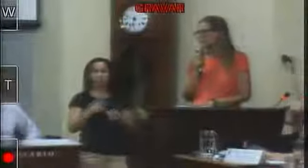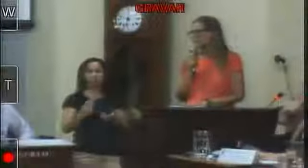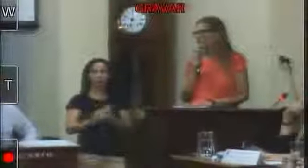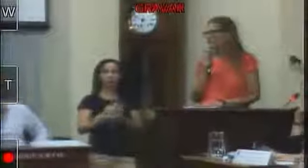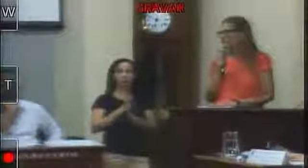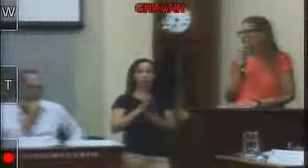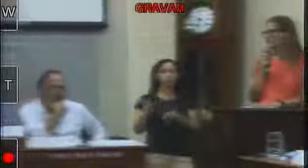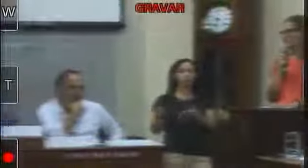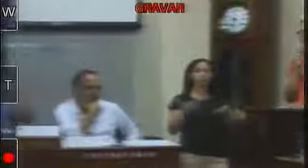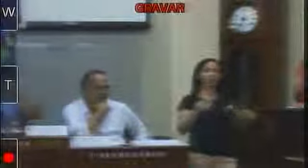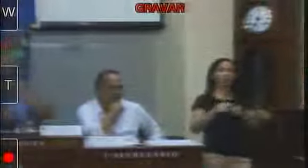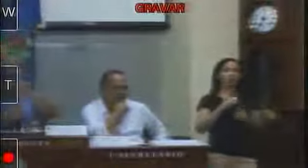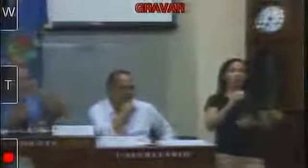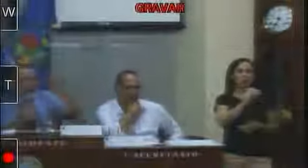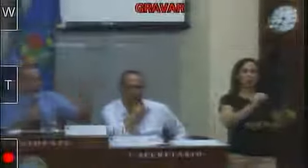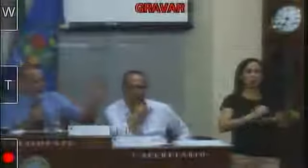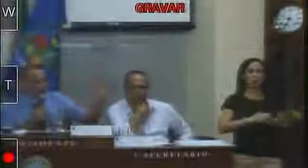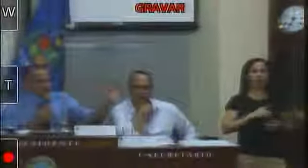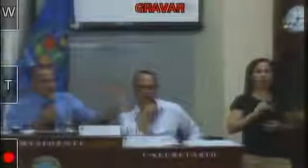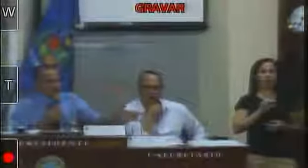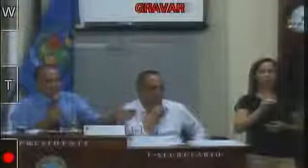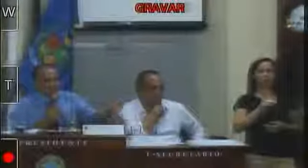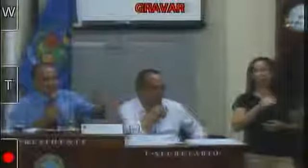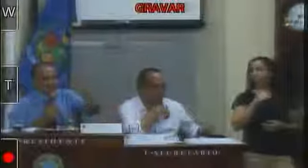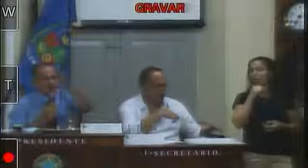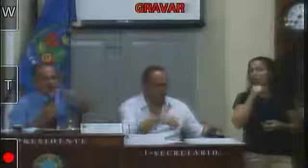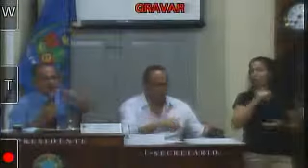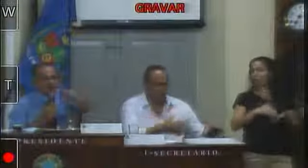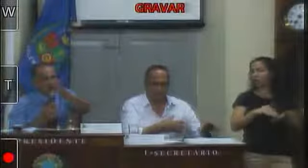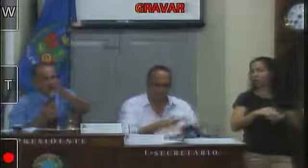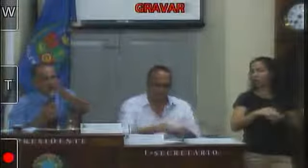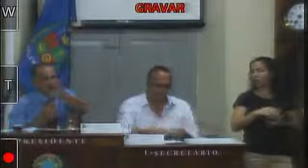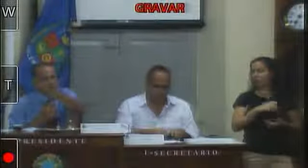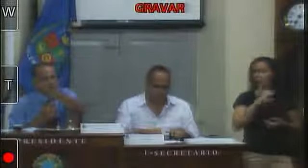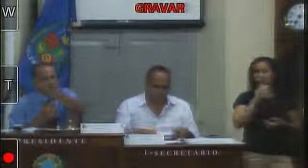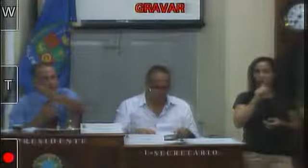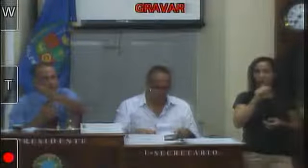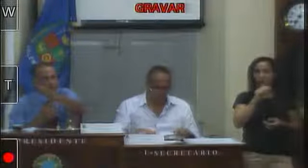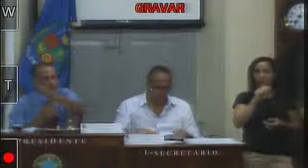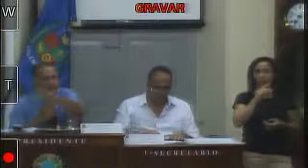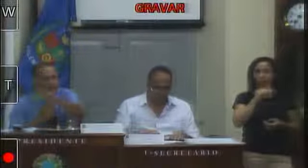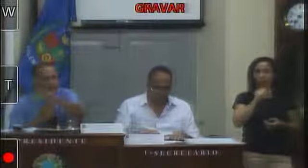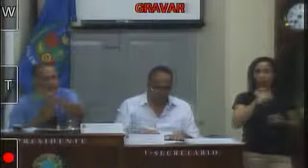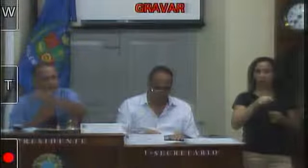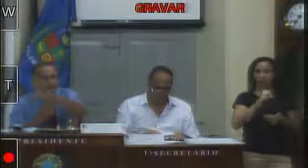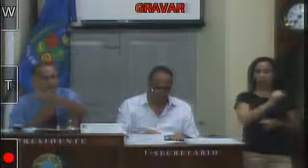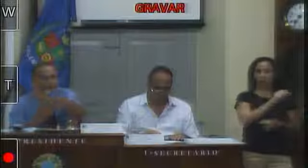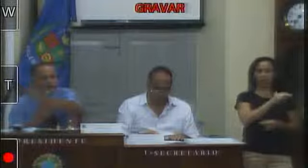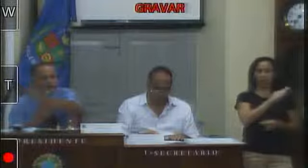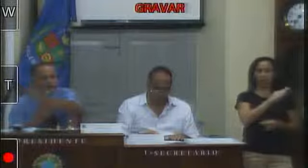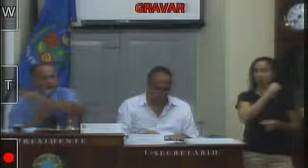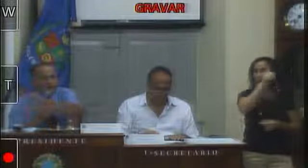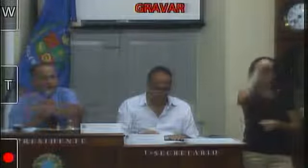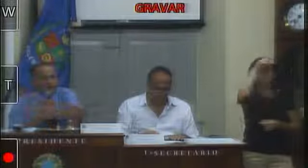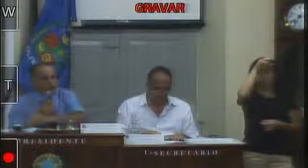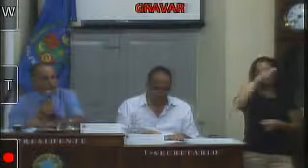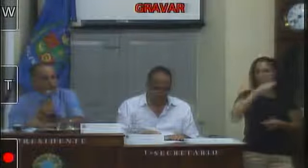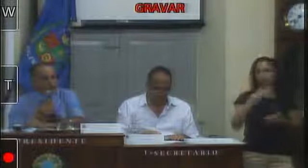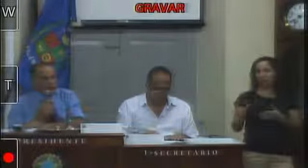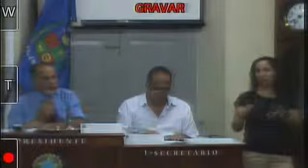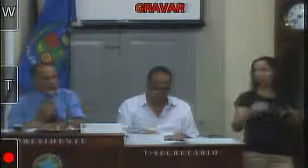convocação oficial foi a senhora secretária, a Glória, o subprefeito Vitor e o